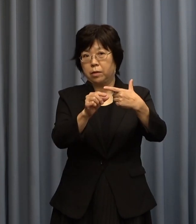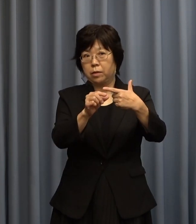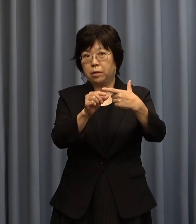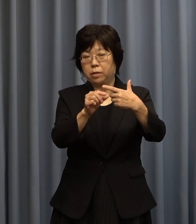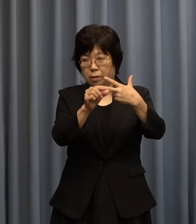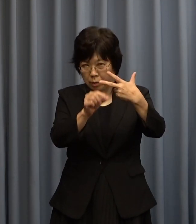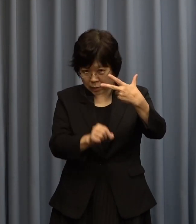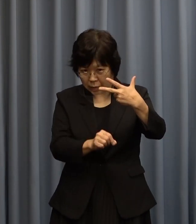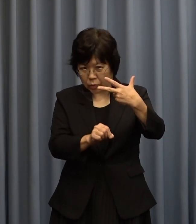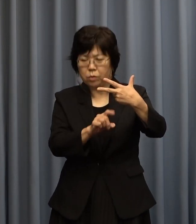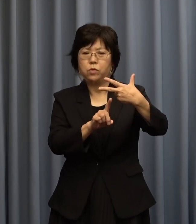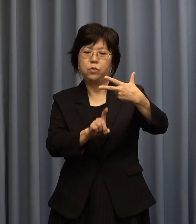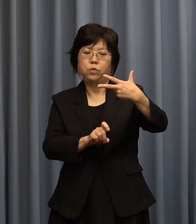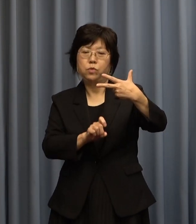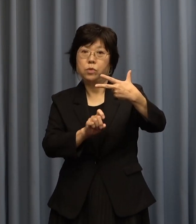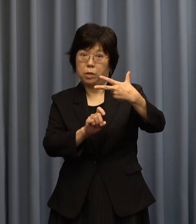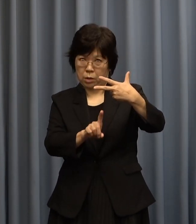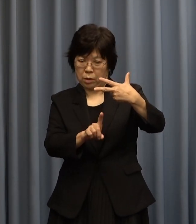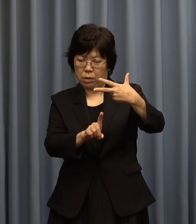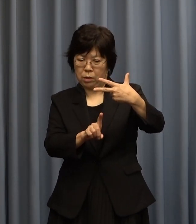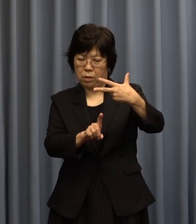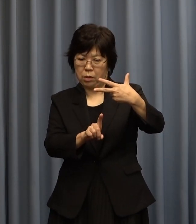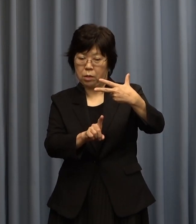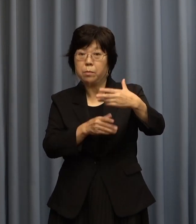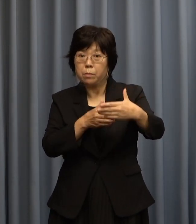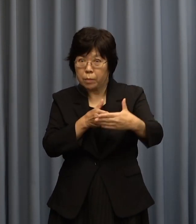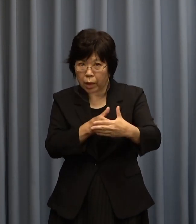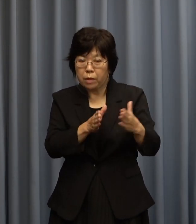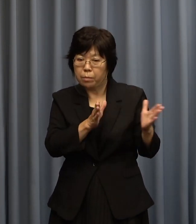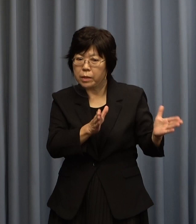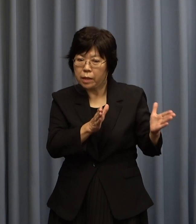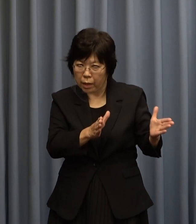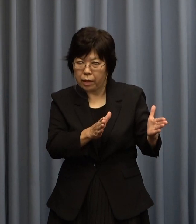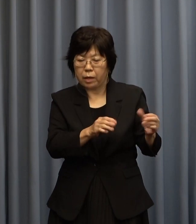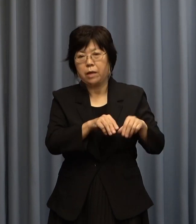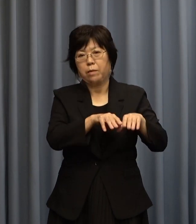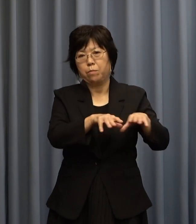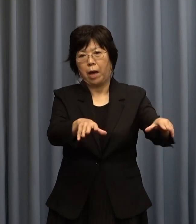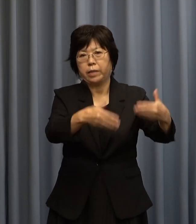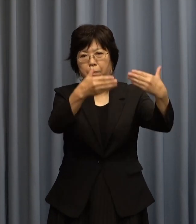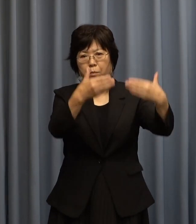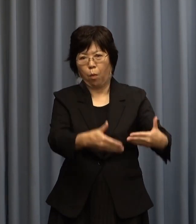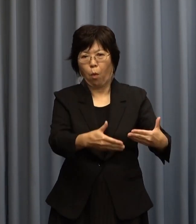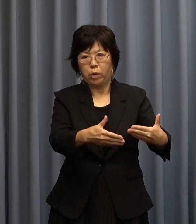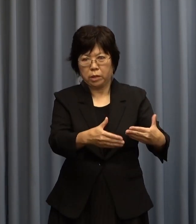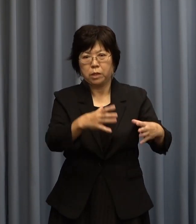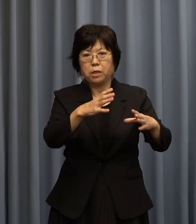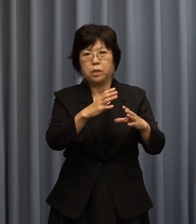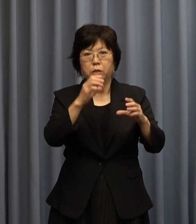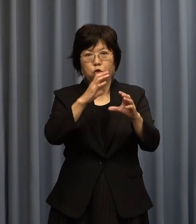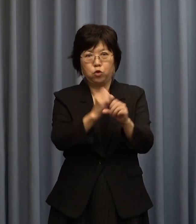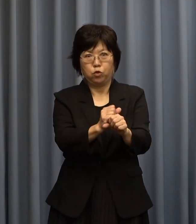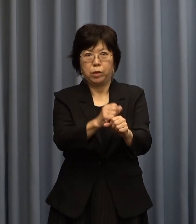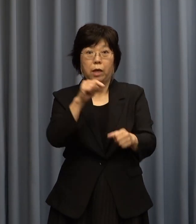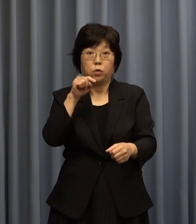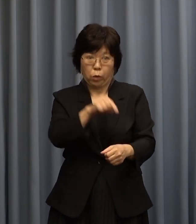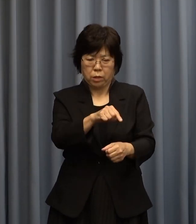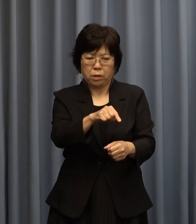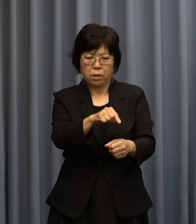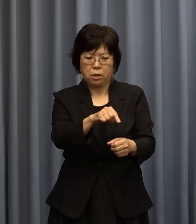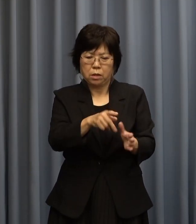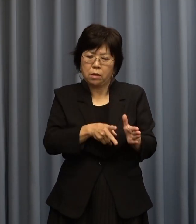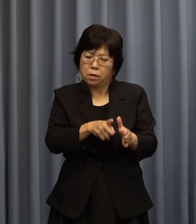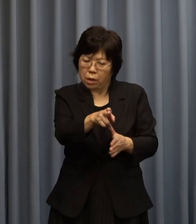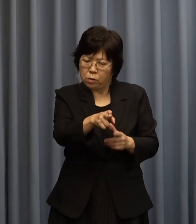11日で、このまん延防止等重点措置が切れる中、今後どうするかということで3点諮問をさ